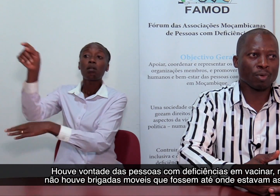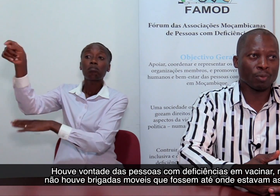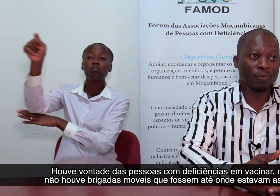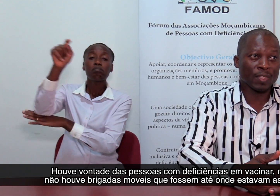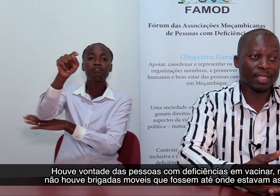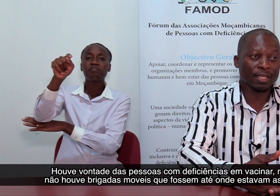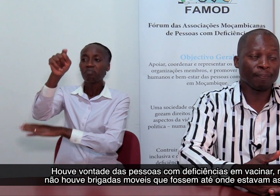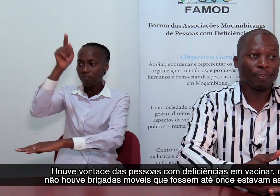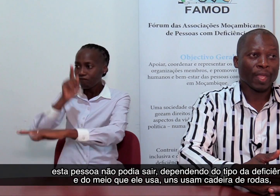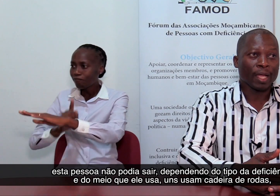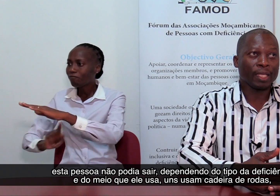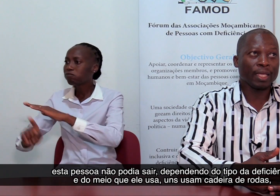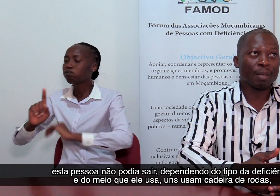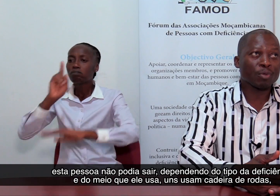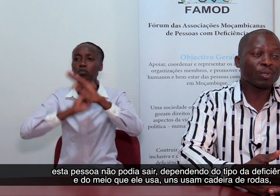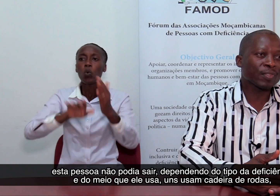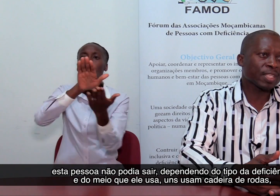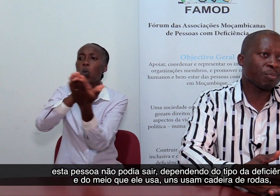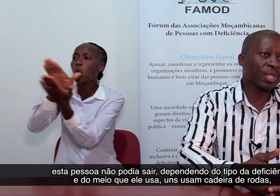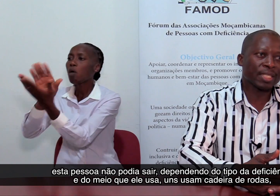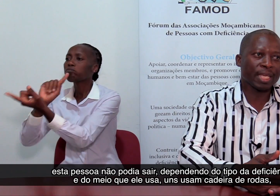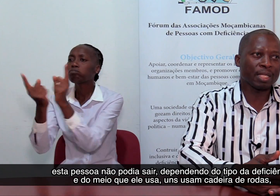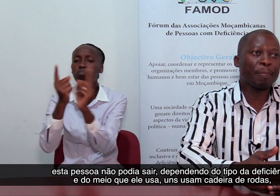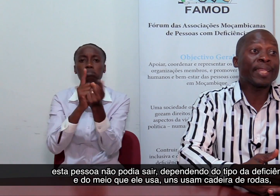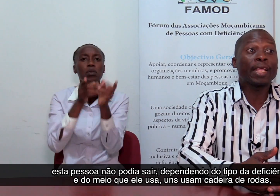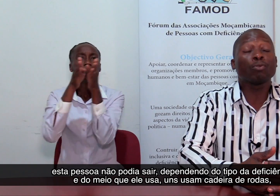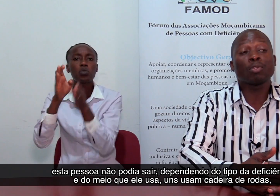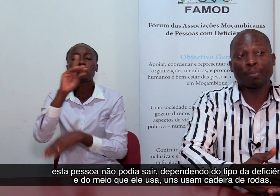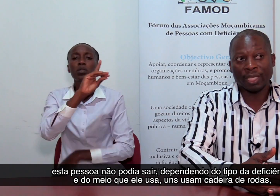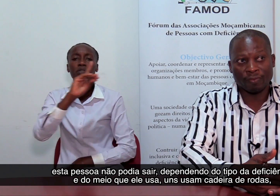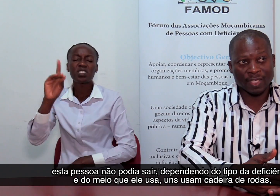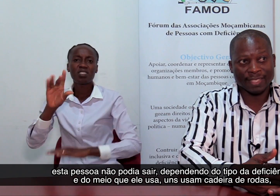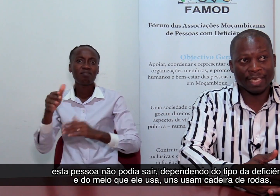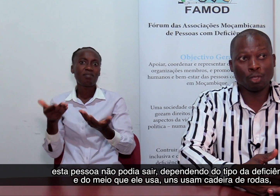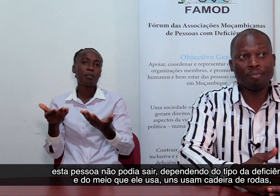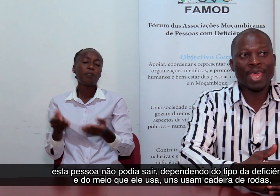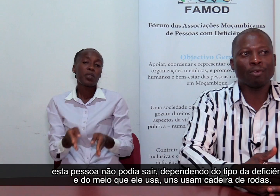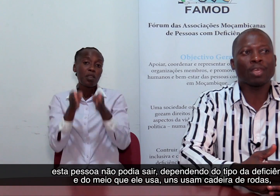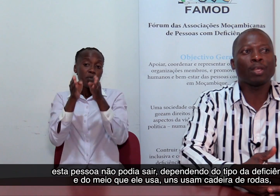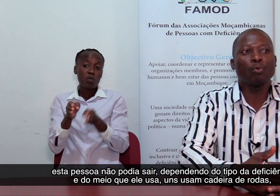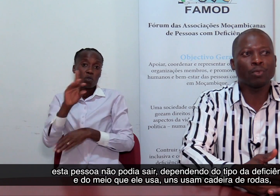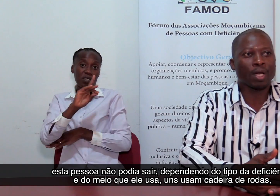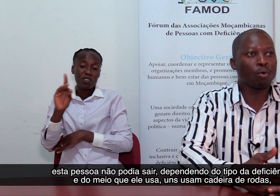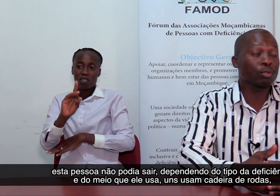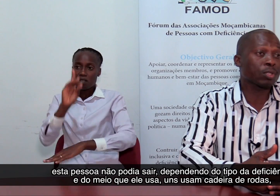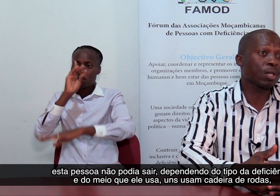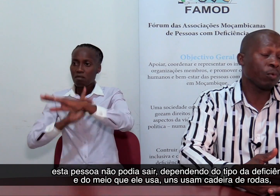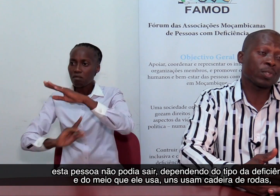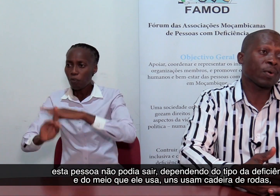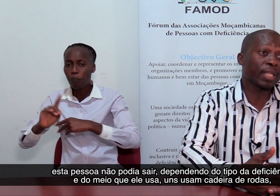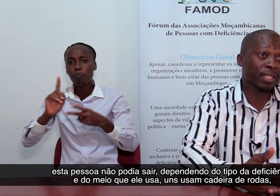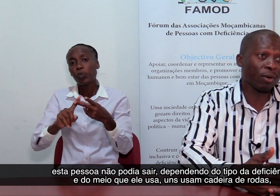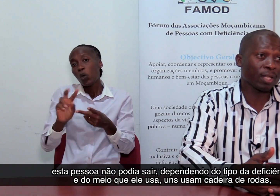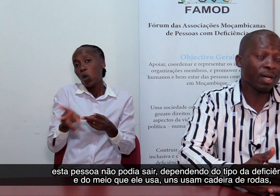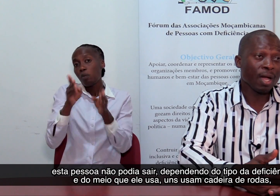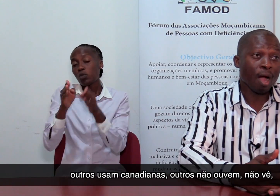a pessoa com deficiência. E a pessoa com deficiência não podia sair, dependendo do tipo de deficiência e do meio que ele usa. Há outros que